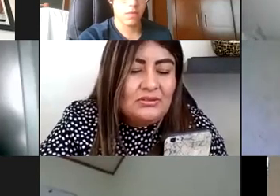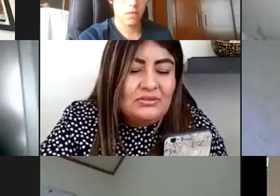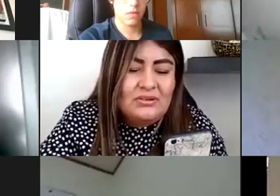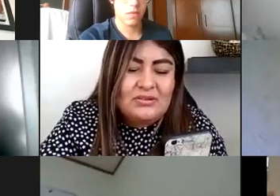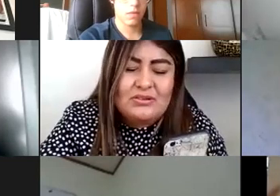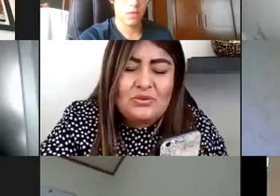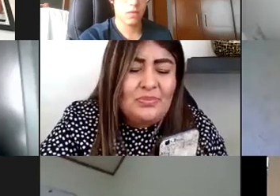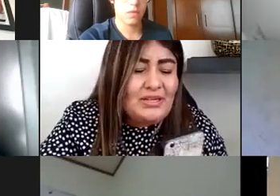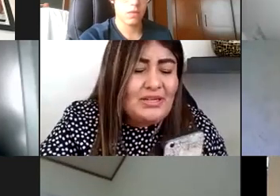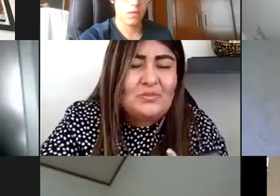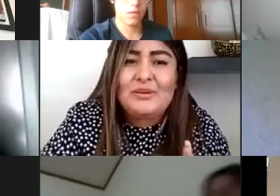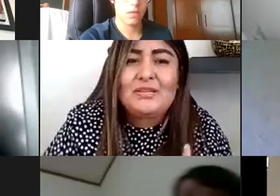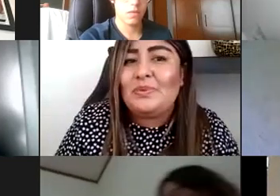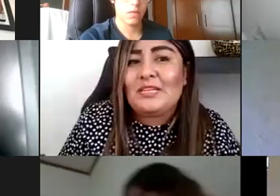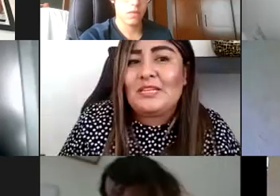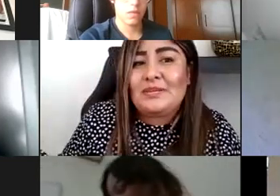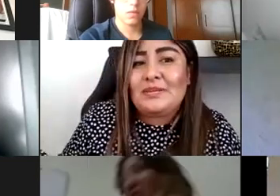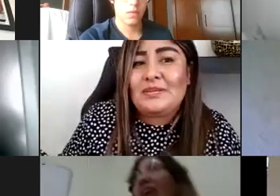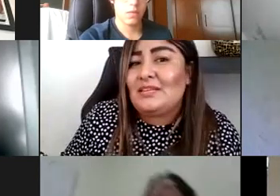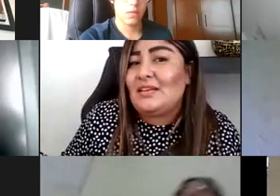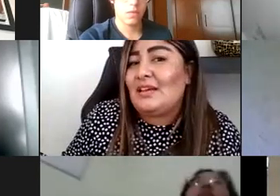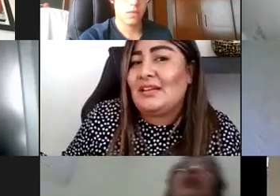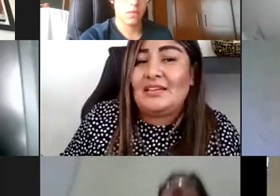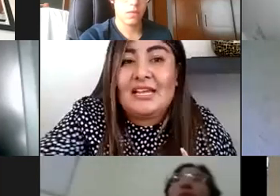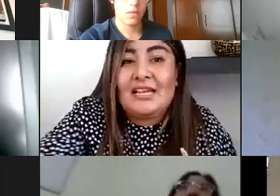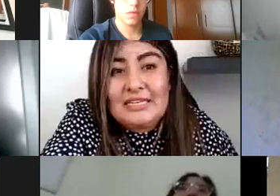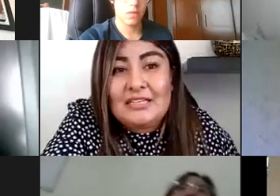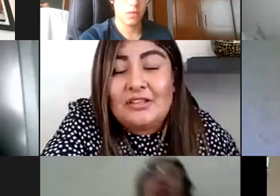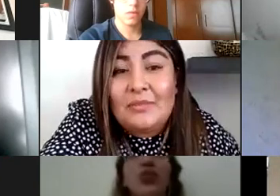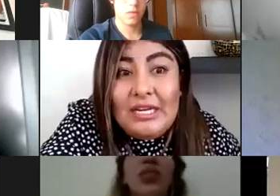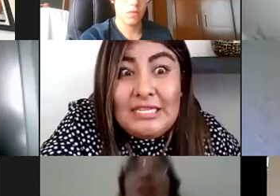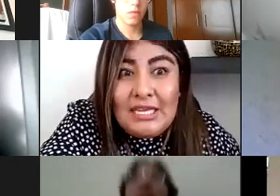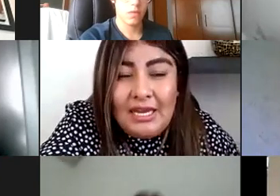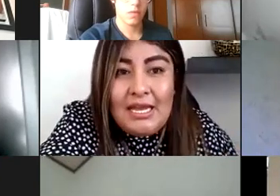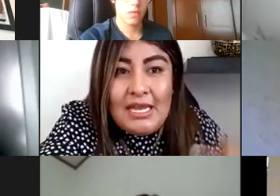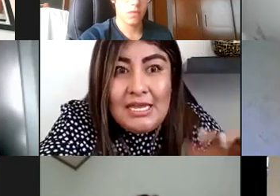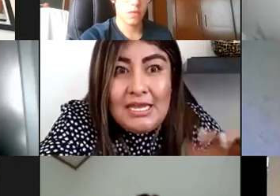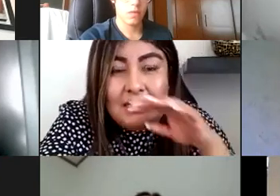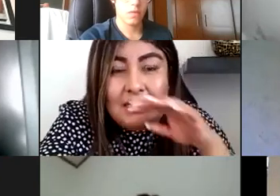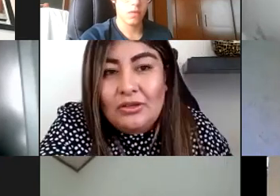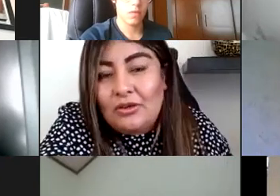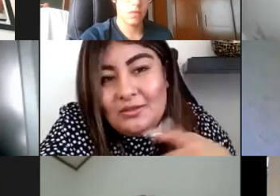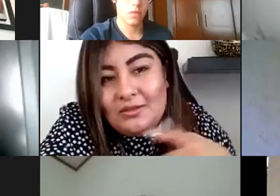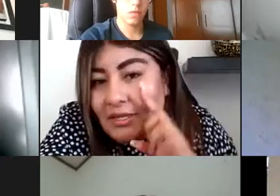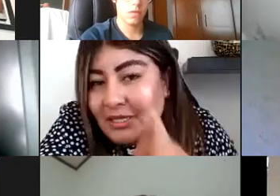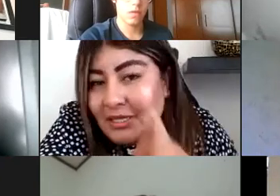son súper, súper, súper especiales, ¿eh? Entonces, si estás haciendo mal una seña y te ves con un sordo, o sea, simplemente se